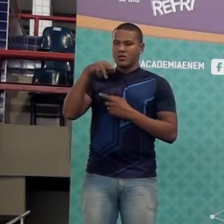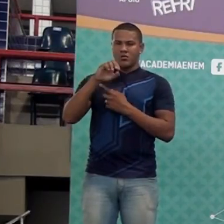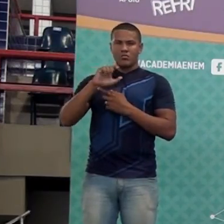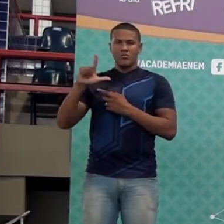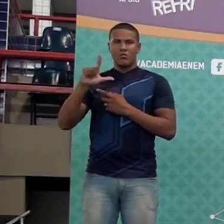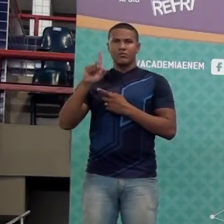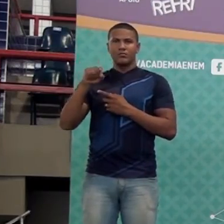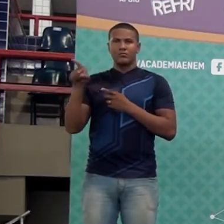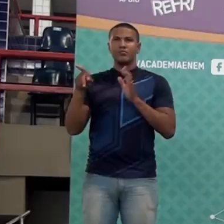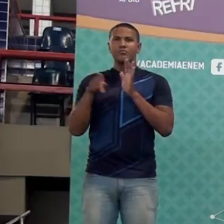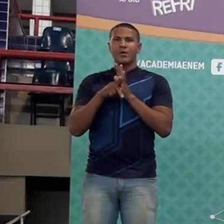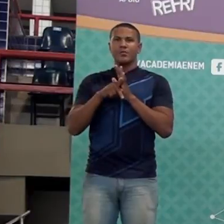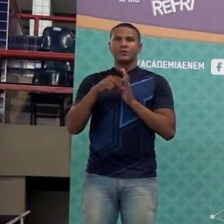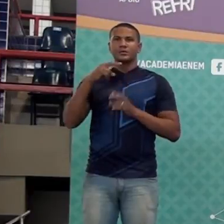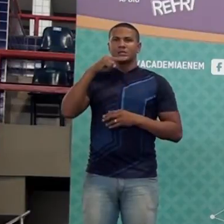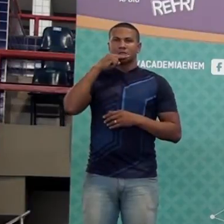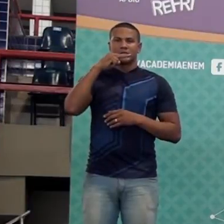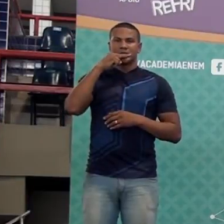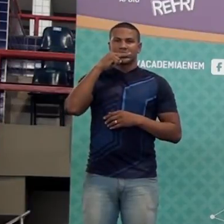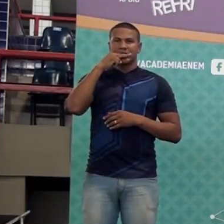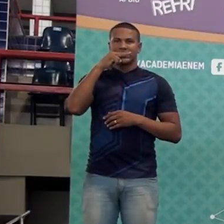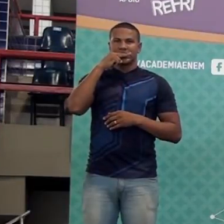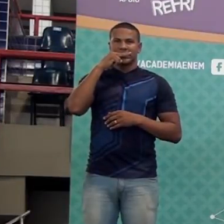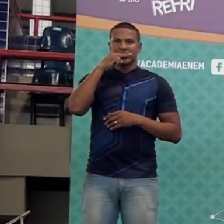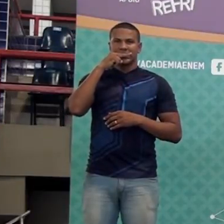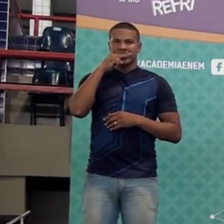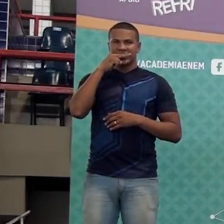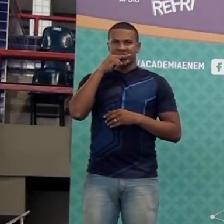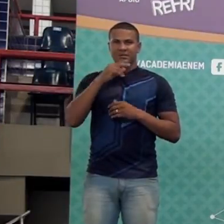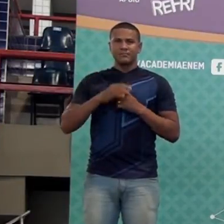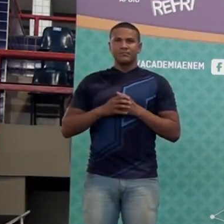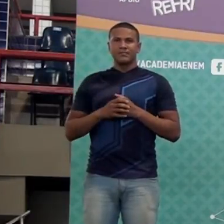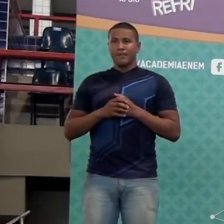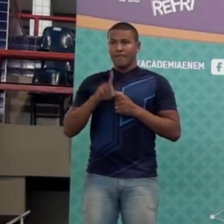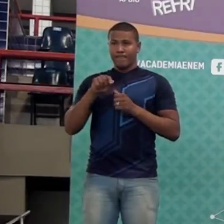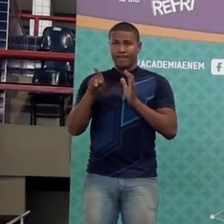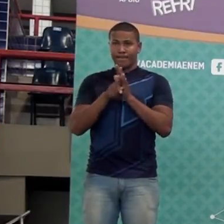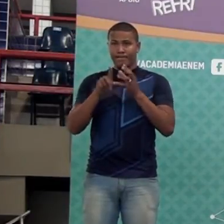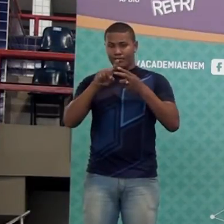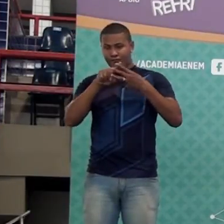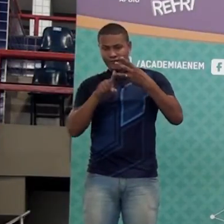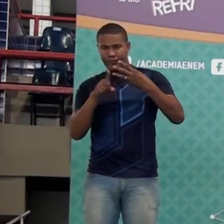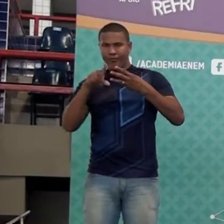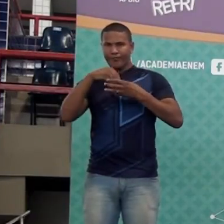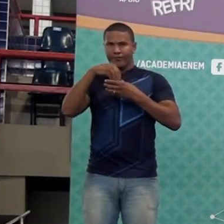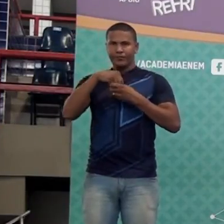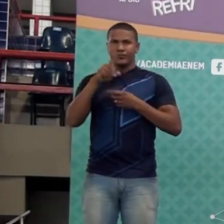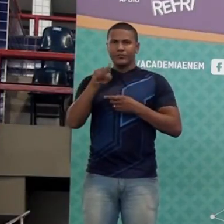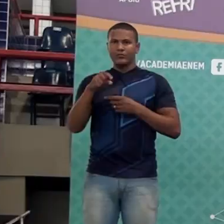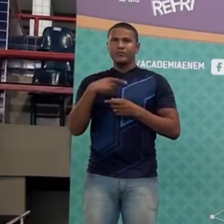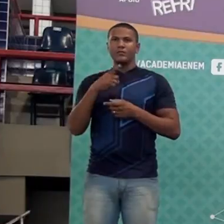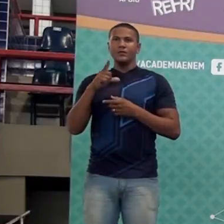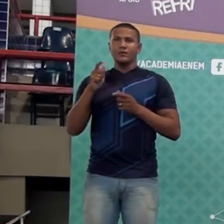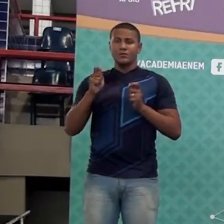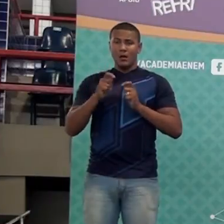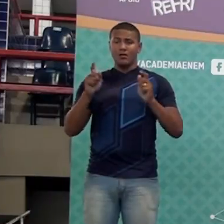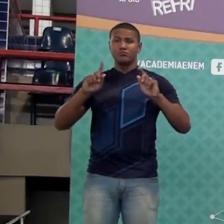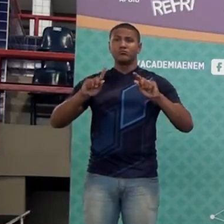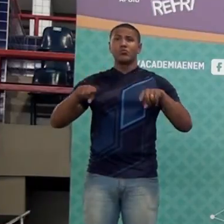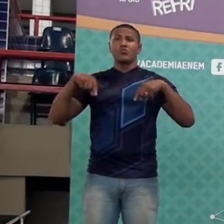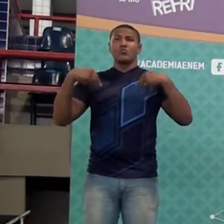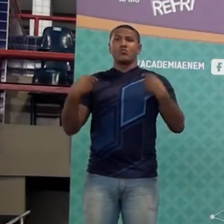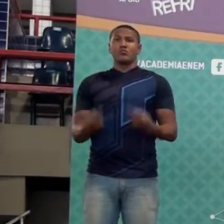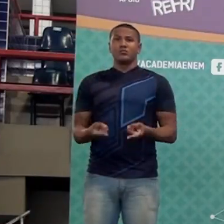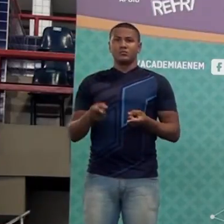da cana-de-açúcar. E o vinhoto, que ele lembrou ali, tá? Existem já projetos para reaproveitar esses